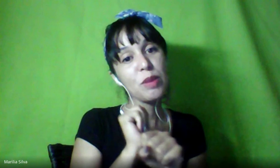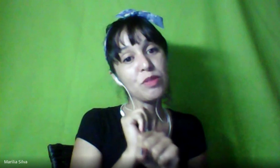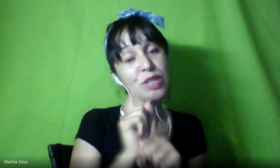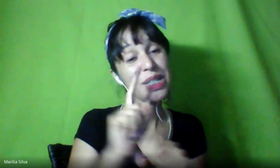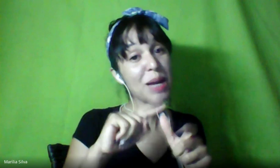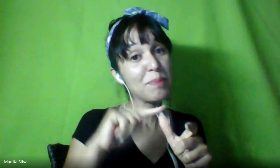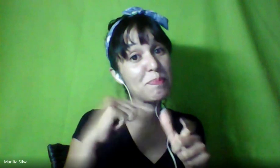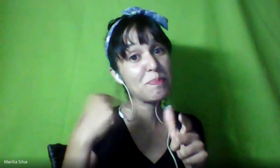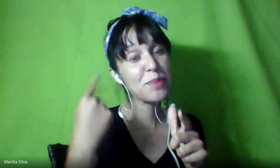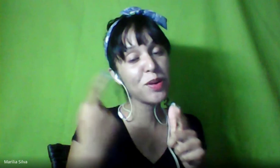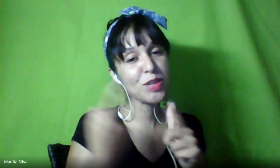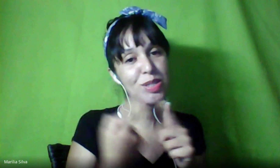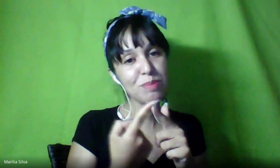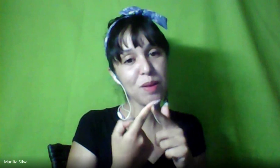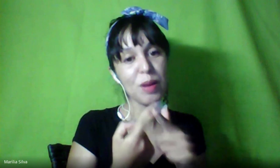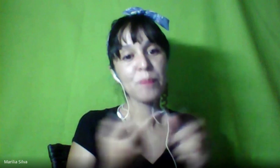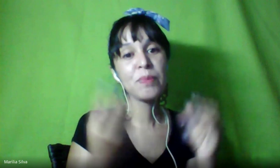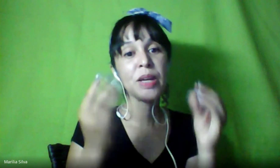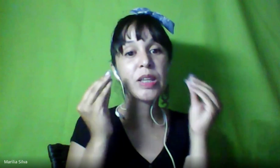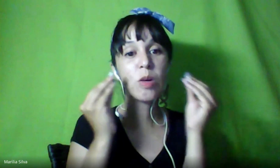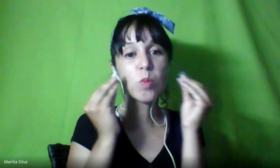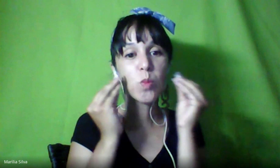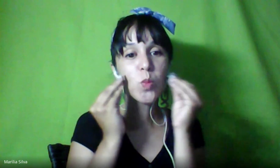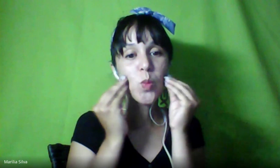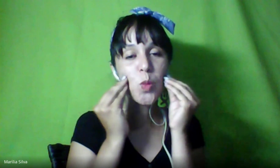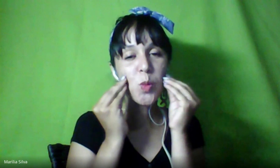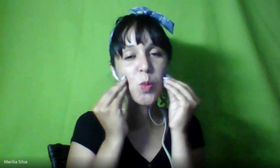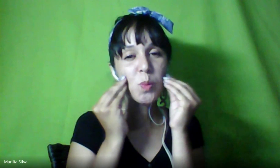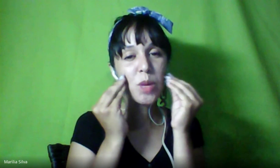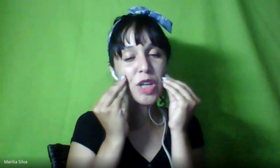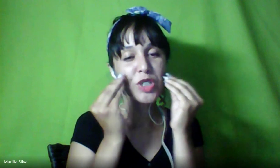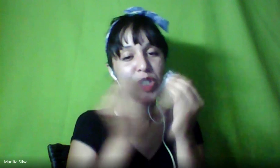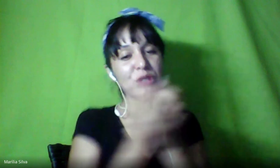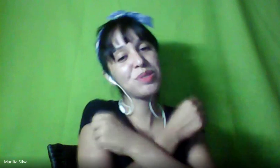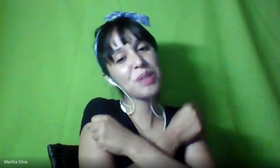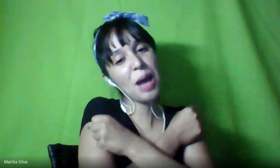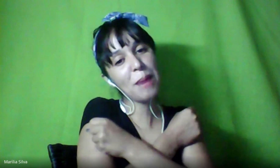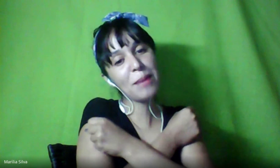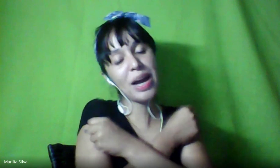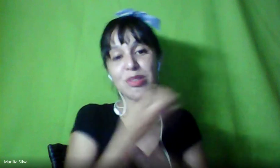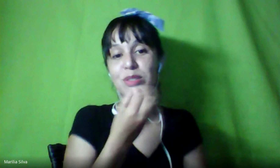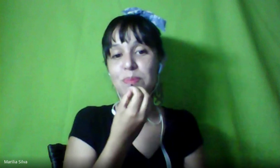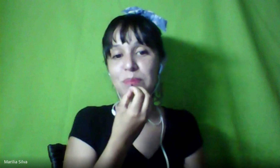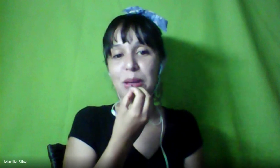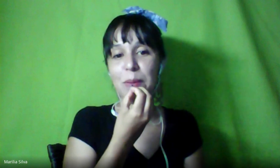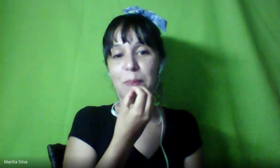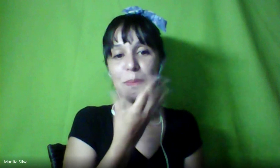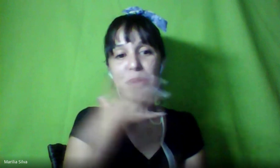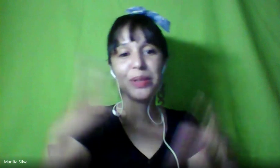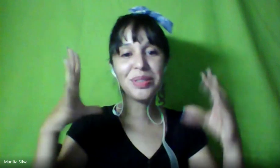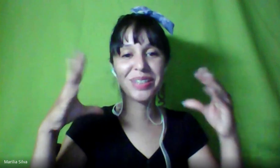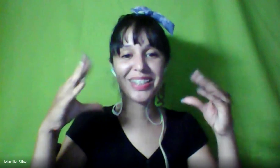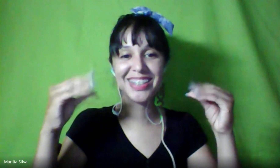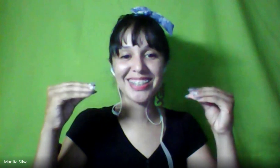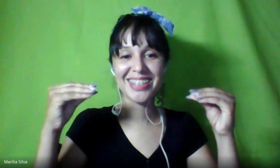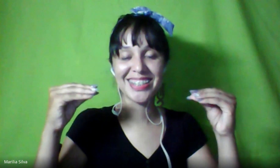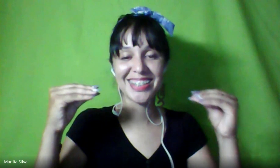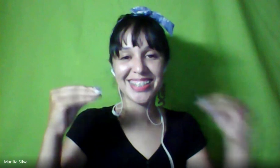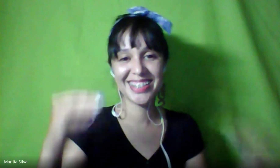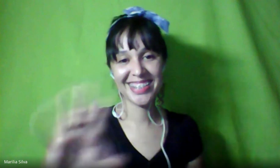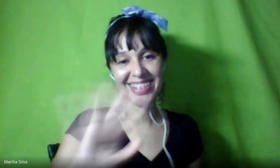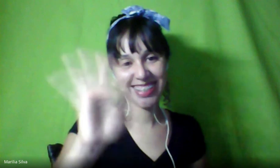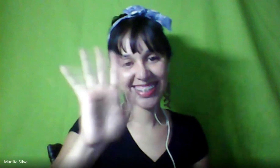eu espero vocês na próxima aula. Então, beijinhos, abraços e boa noite.